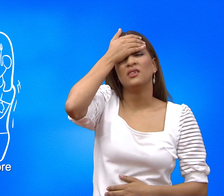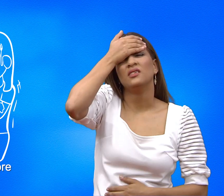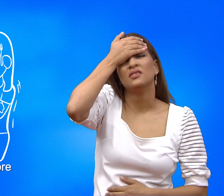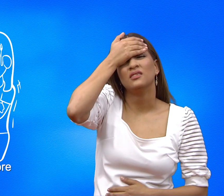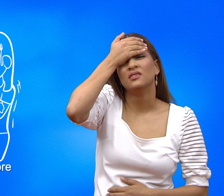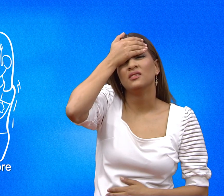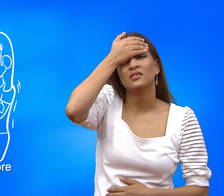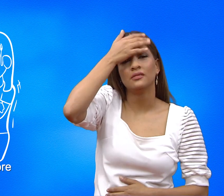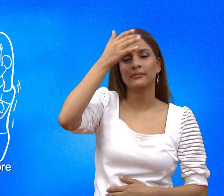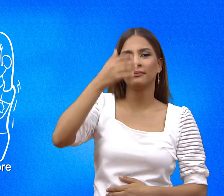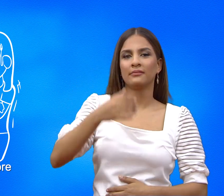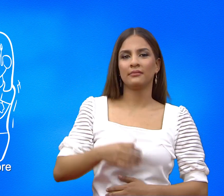fiebre